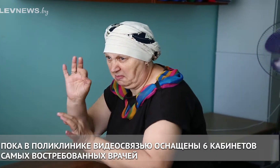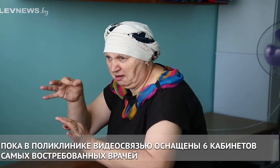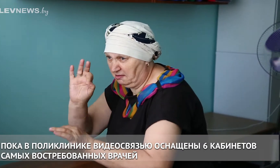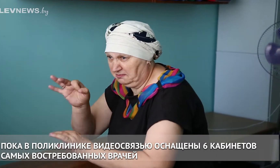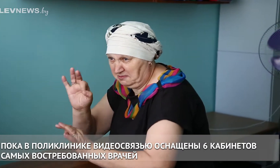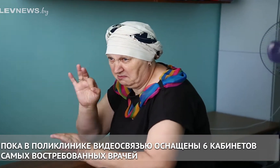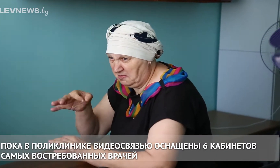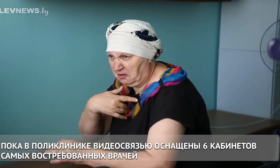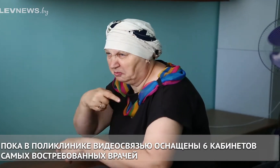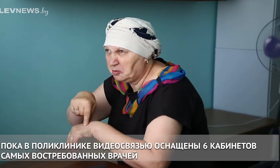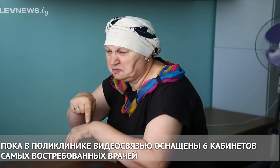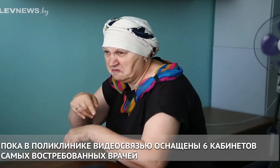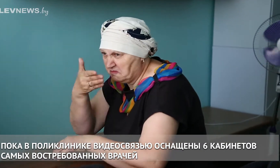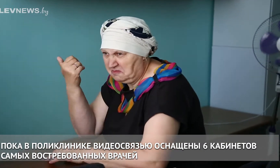Нет, не прям применяю.